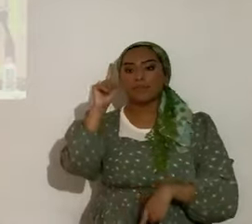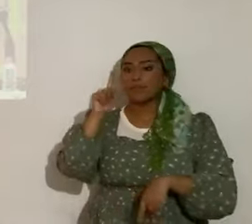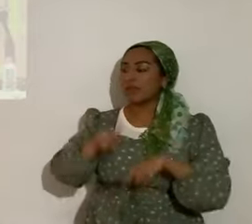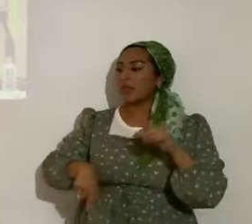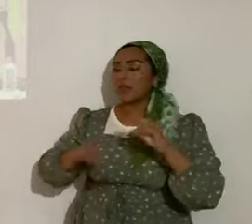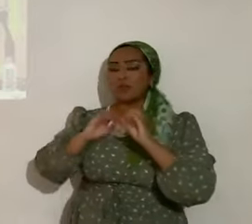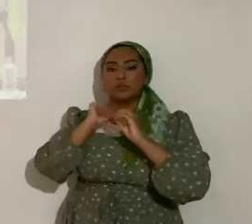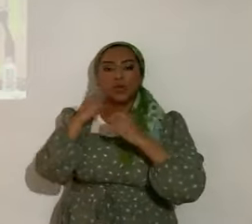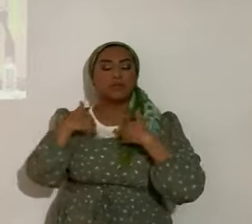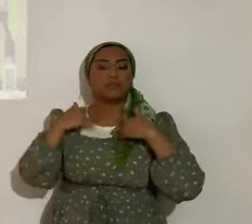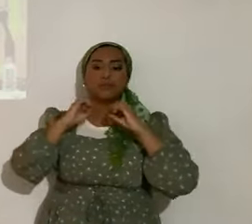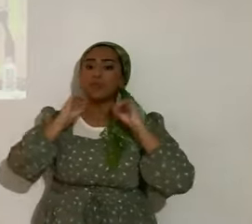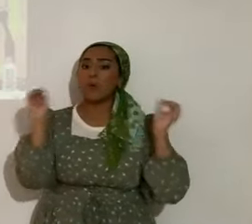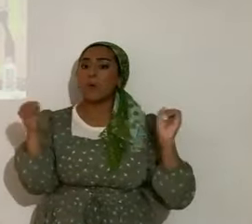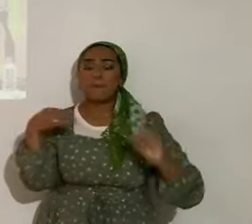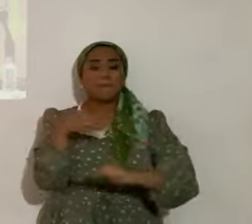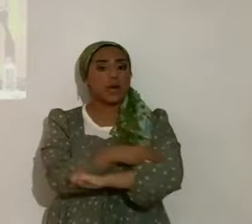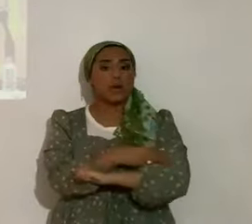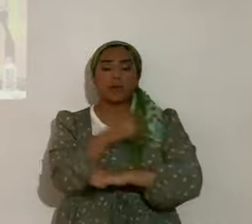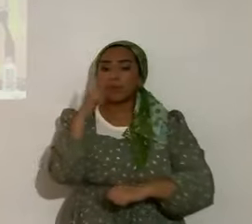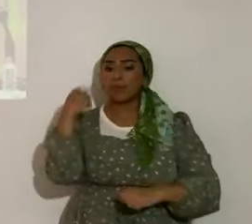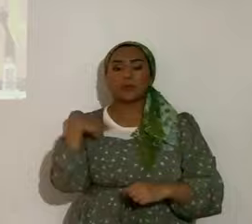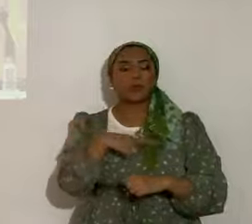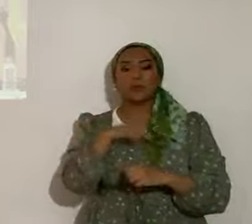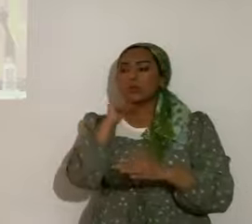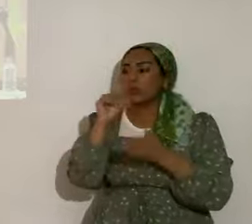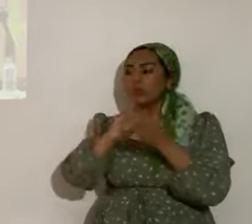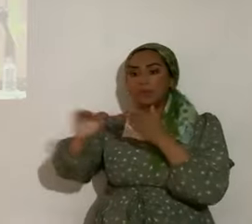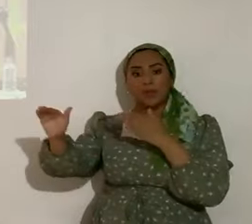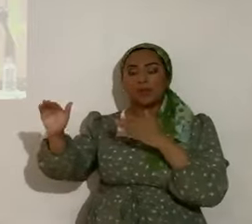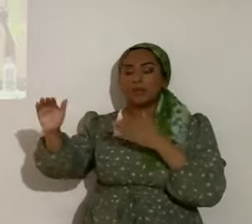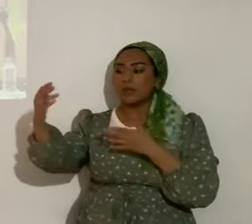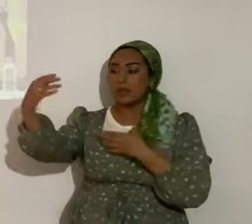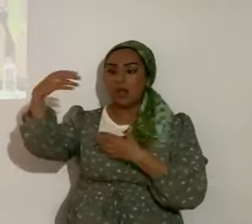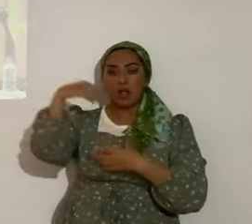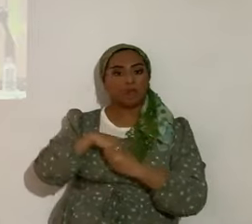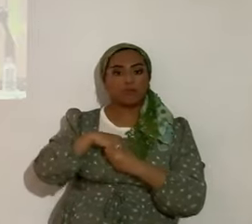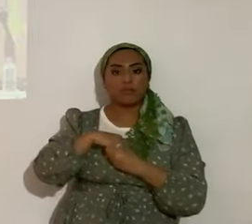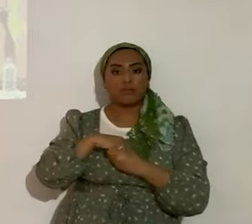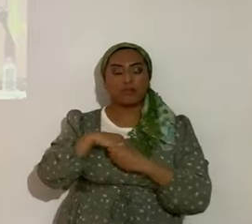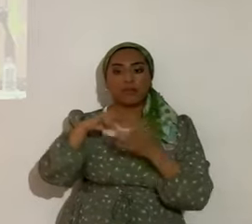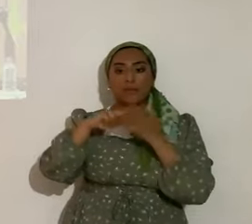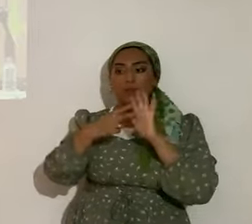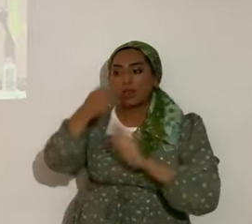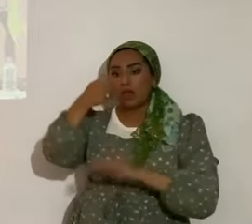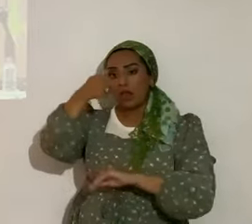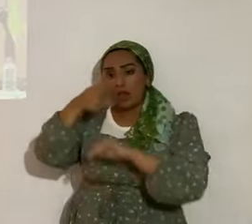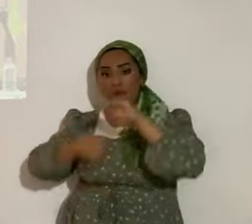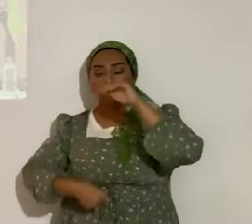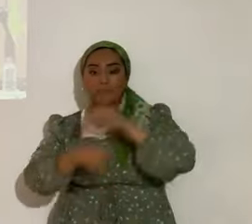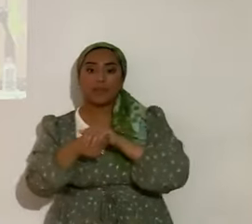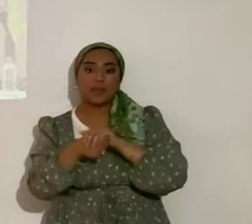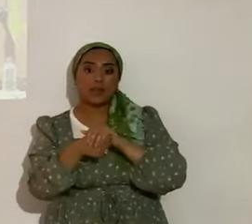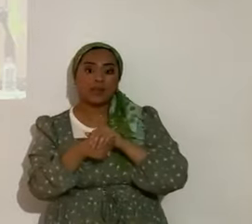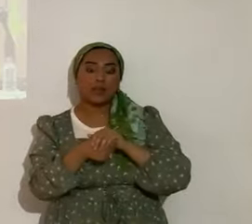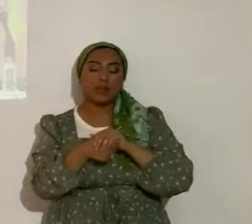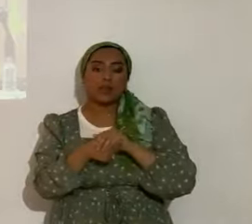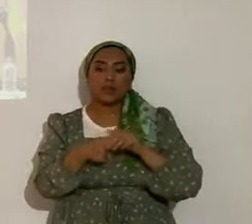ningún poder en nosotros, porque no dejamos que se atrinchere, es decir, que se esconda el pecado, que